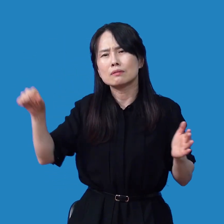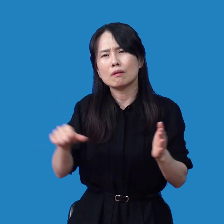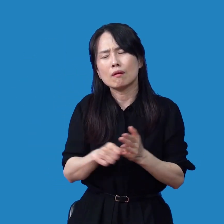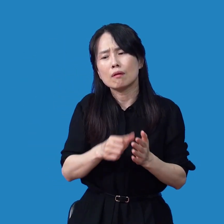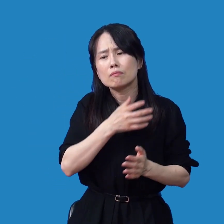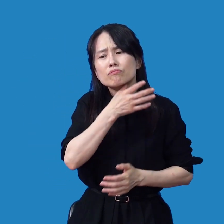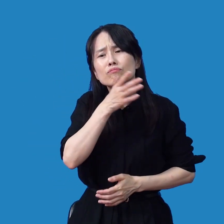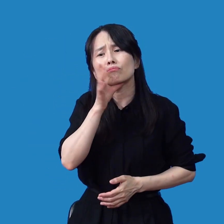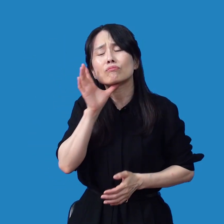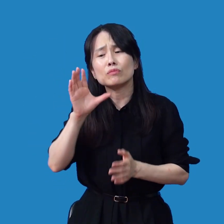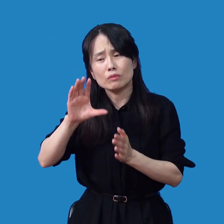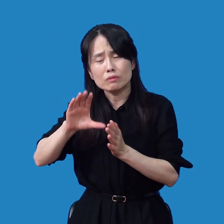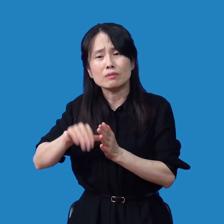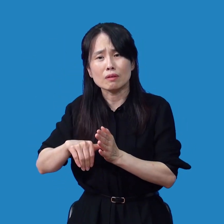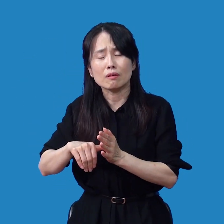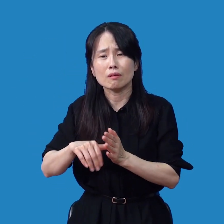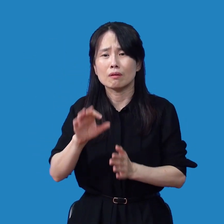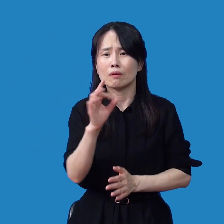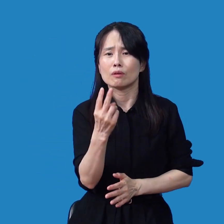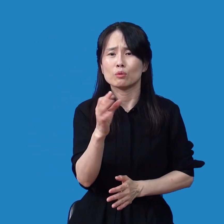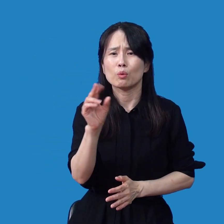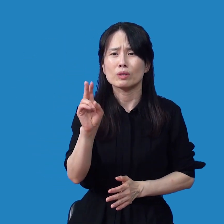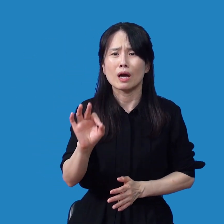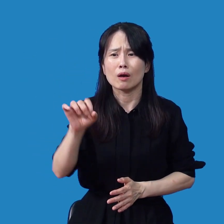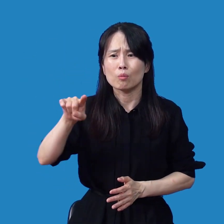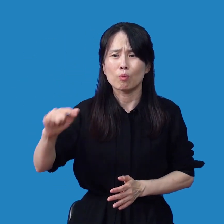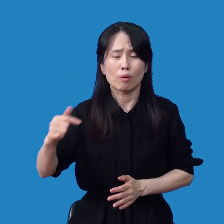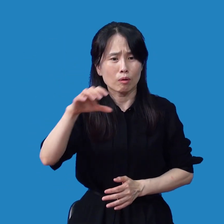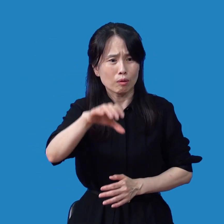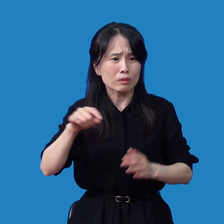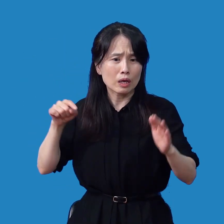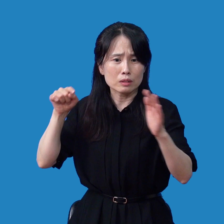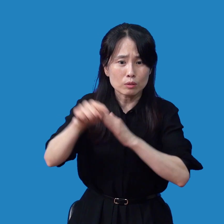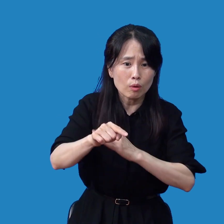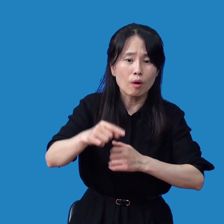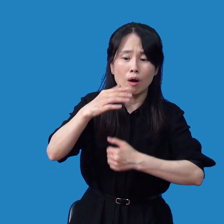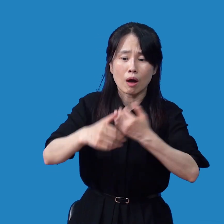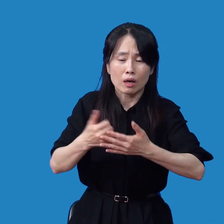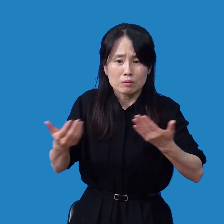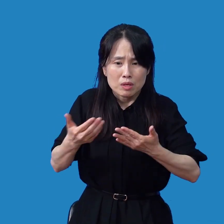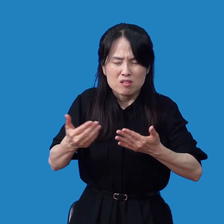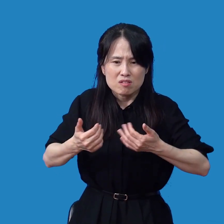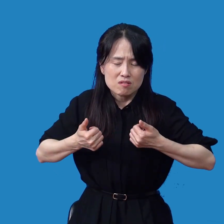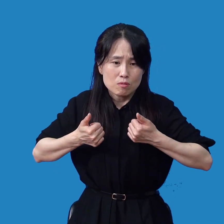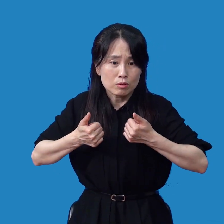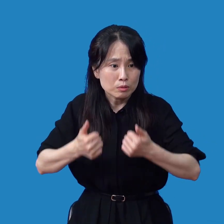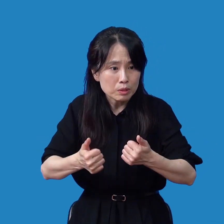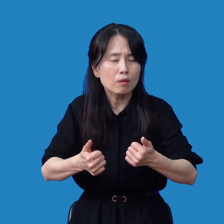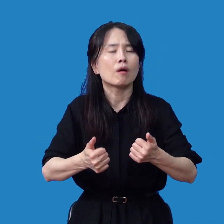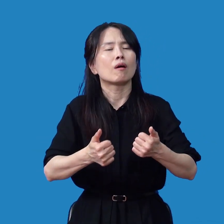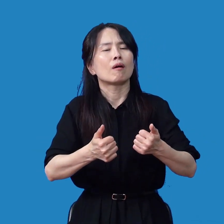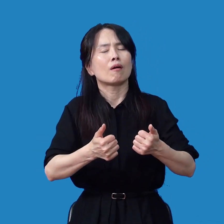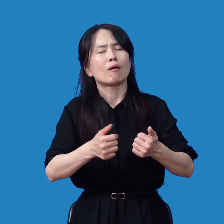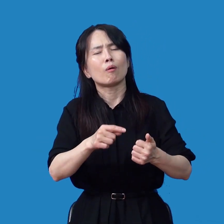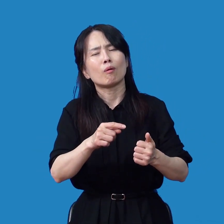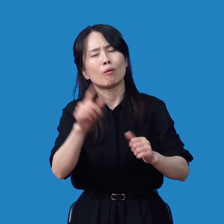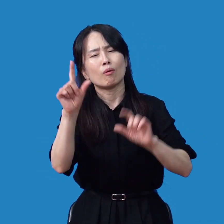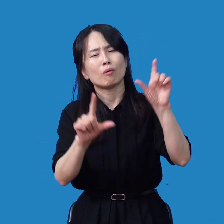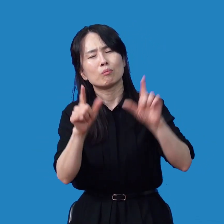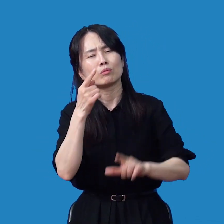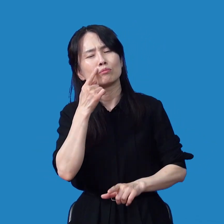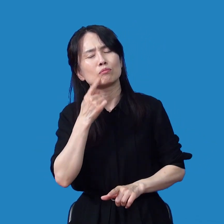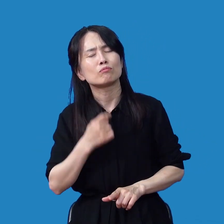마지막이 요양원이라고 할 수 있는데 그곳에 가서라도 하나님의 일을 할 수 있다는 것이 얼마나 부러운지 모르겠습니다.